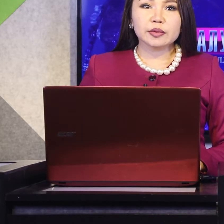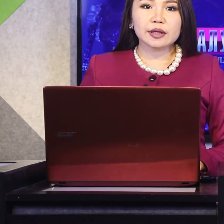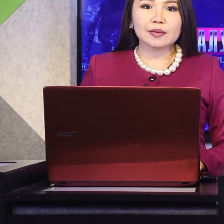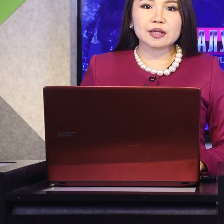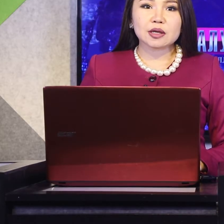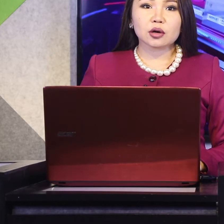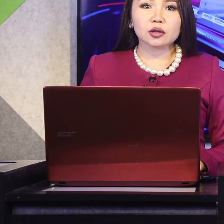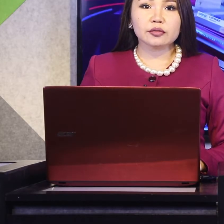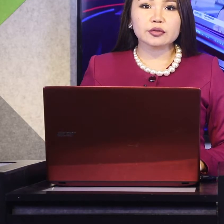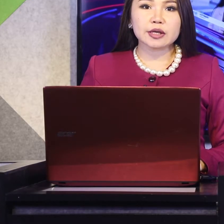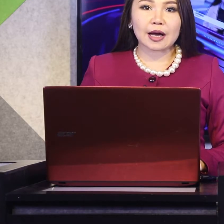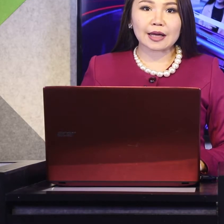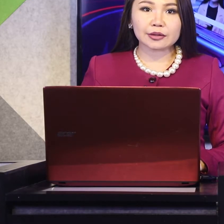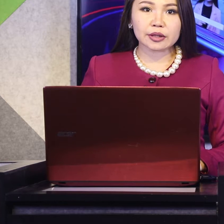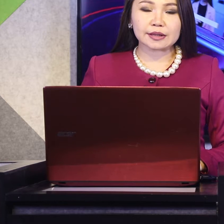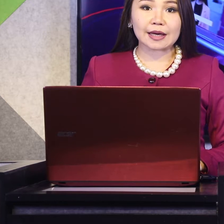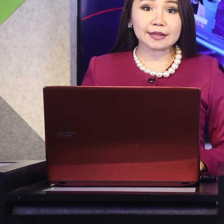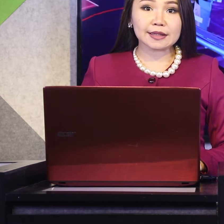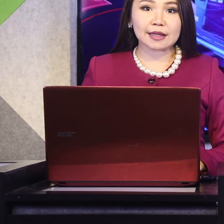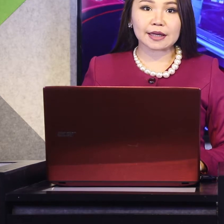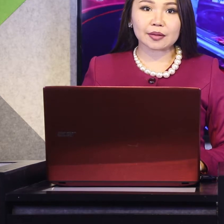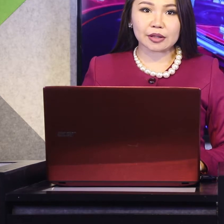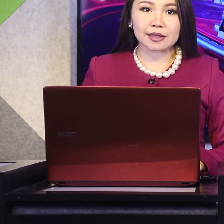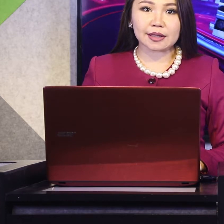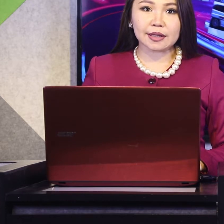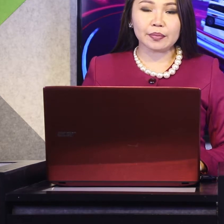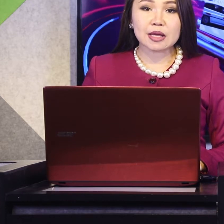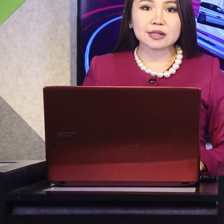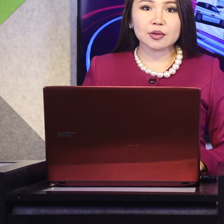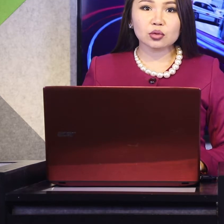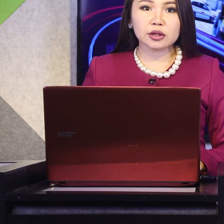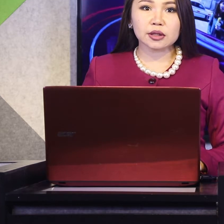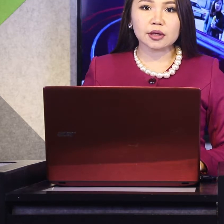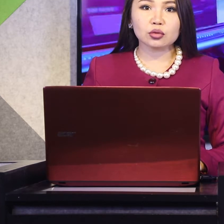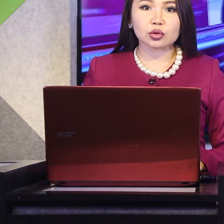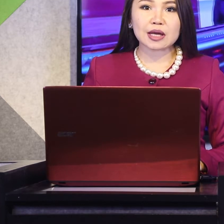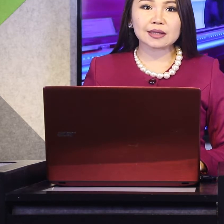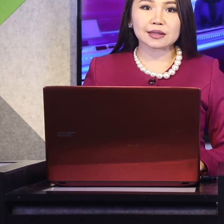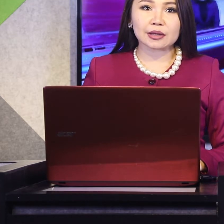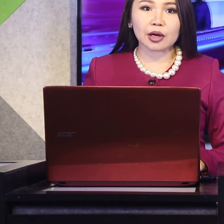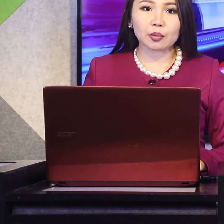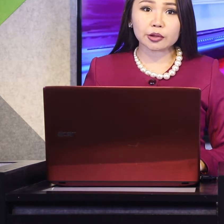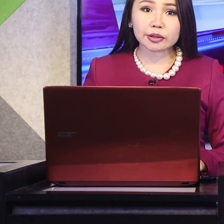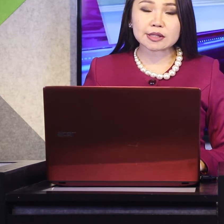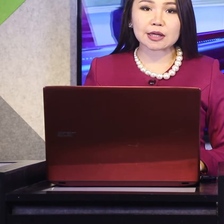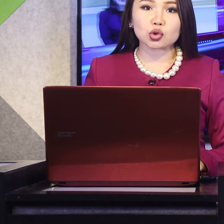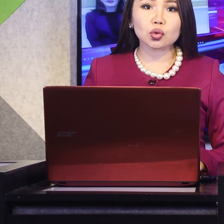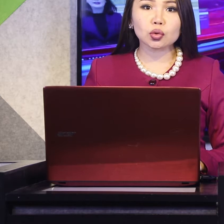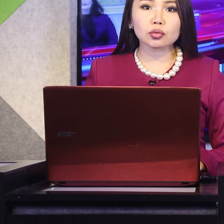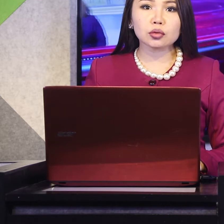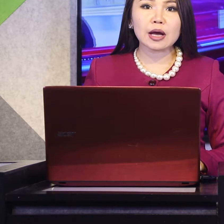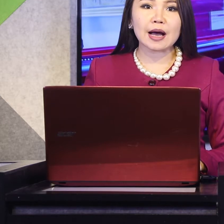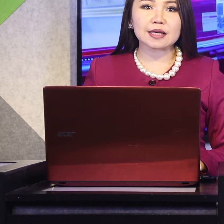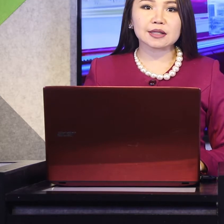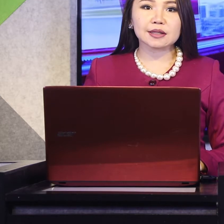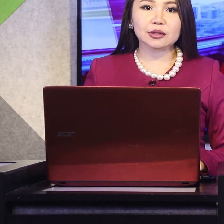Өнөөдөр эрүүл мэндийн яамнаас коронавирусын халдварын тархалтын талаар мэдээлэл хийлээ. Замын үүдэд нэг хүн тусгаарлагдаад байгаа болвол